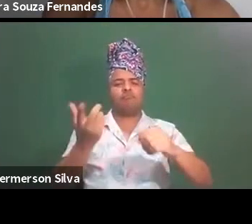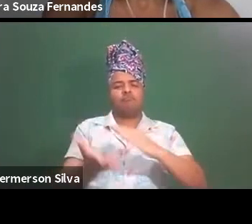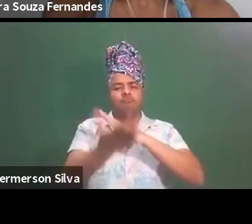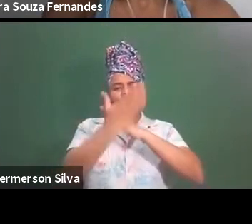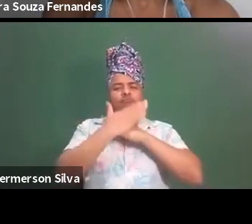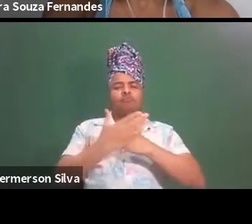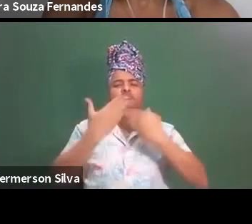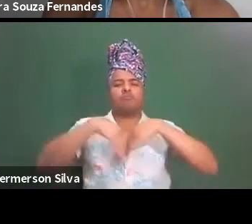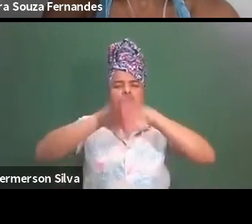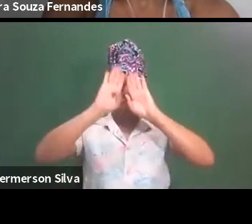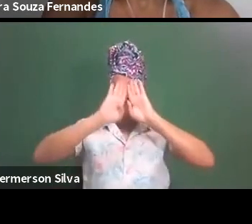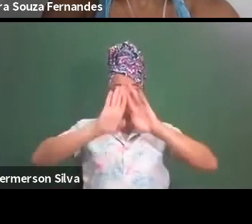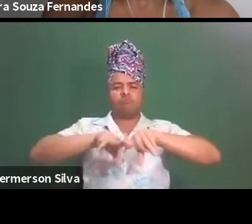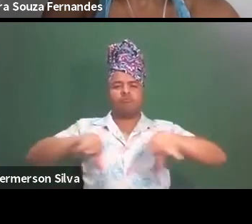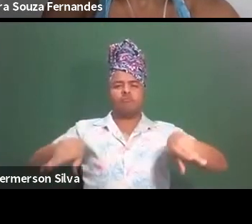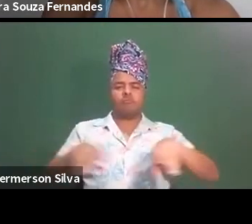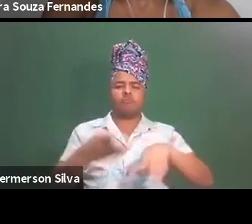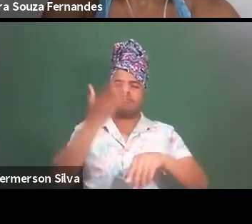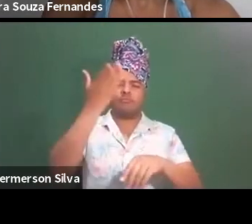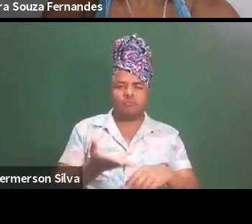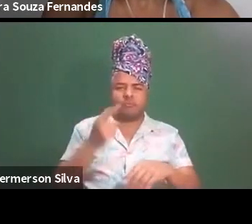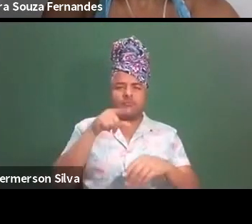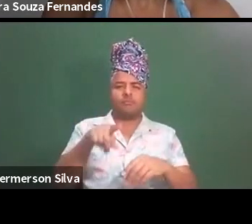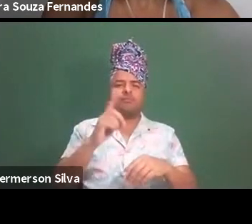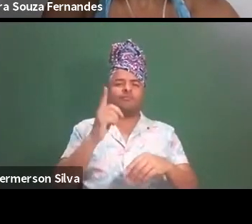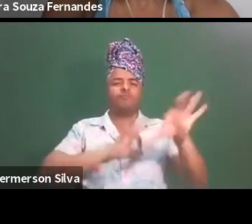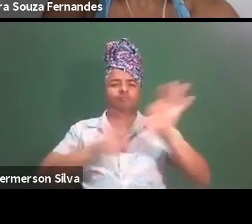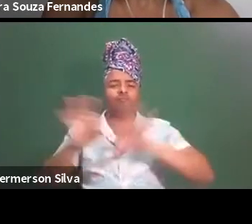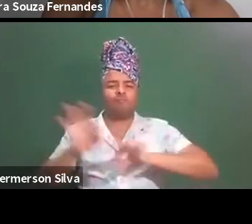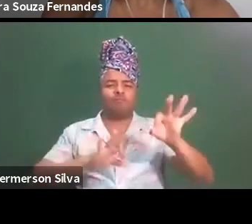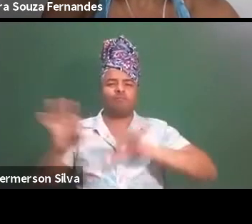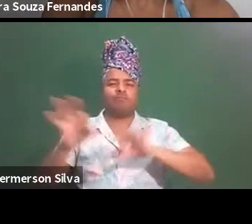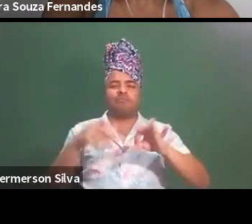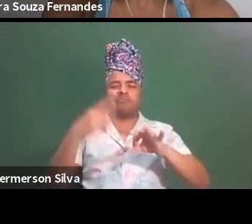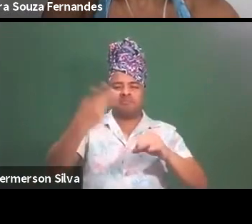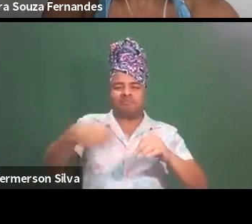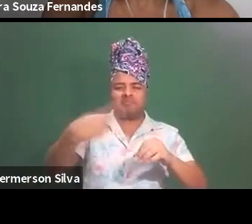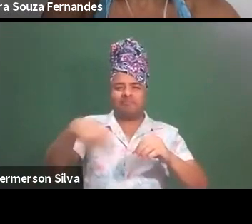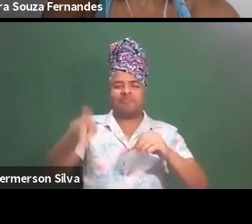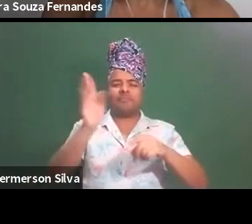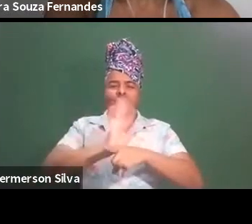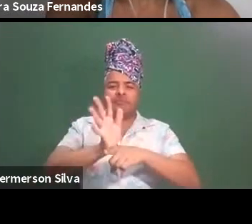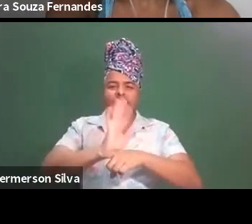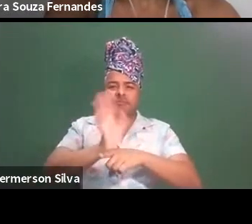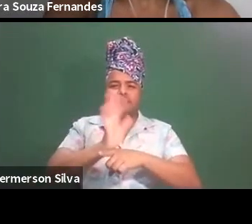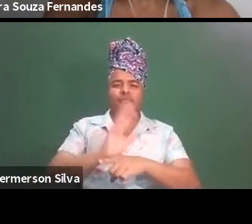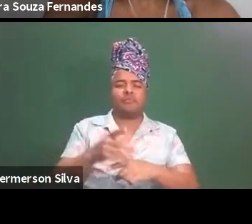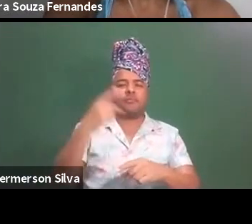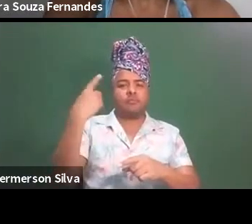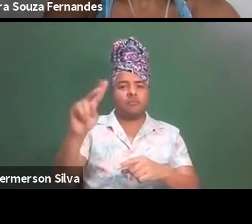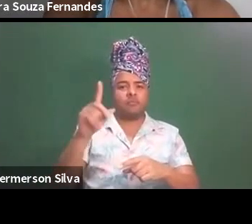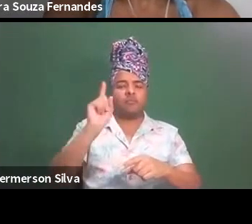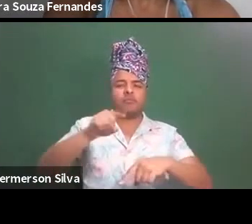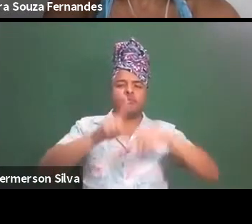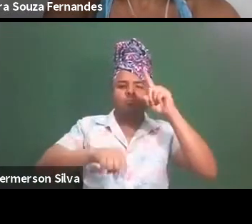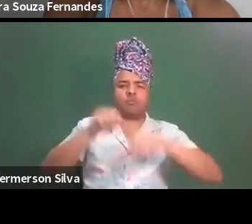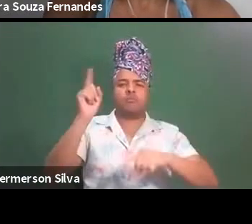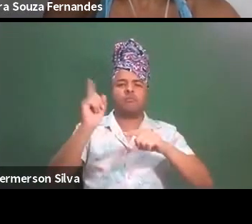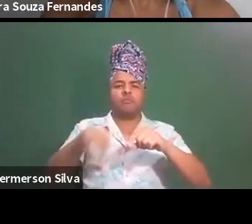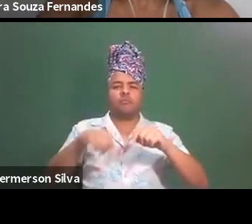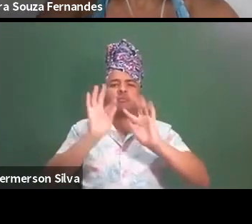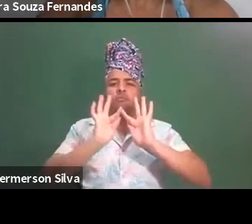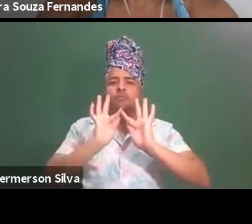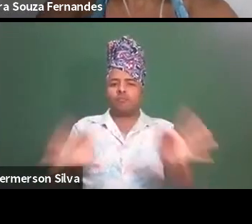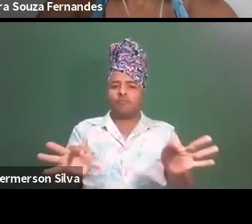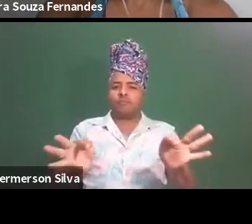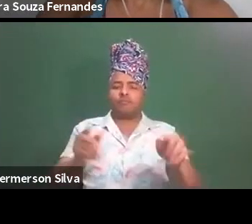em nós para a construção desse instrumento. Ele é um instrumento simples,